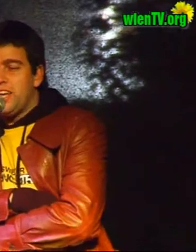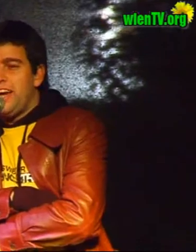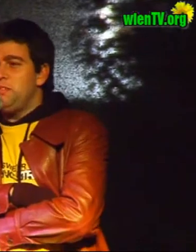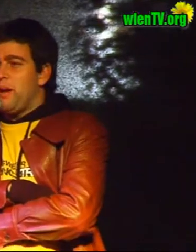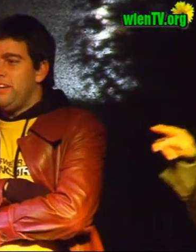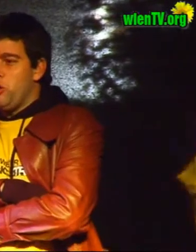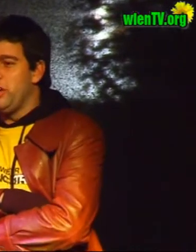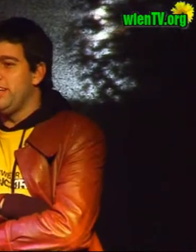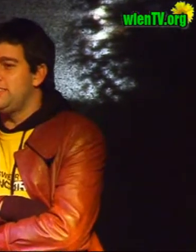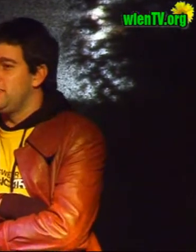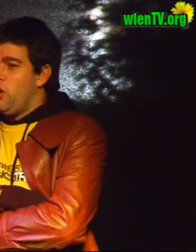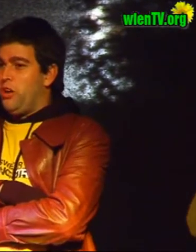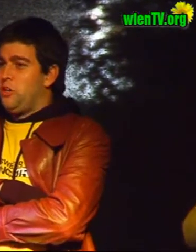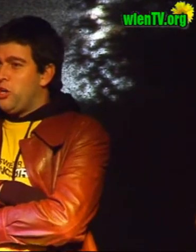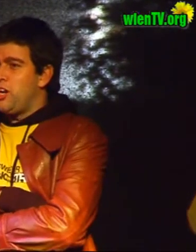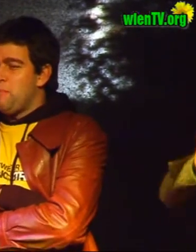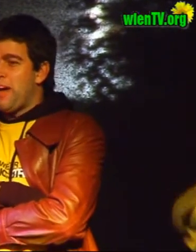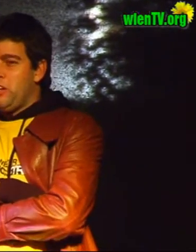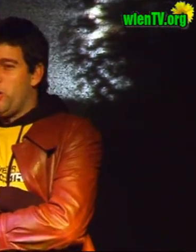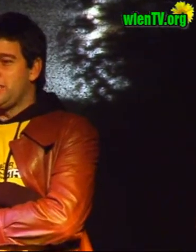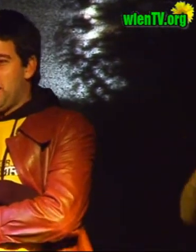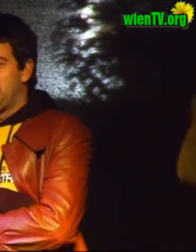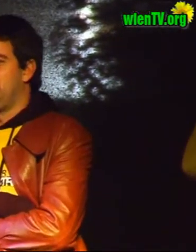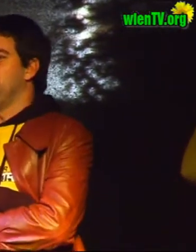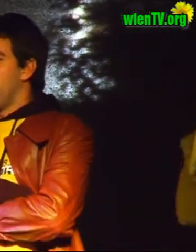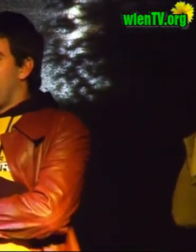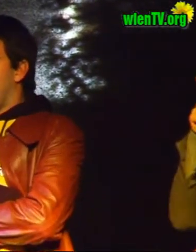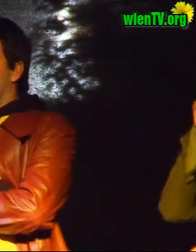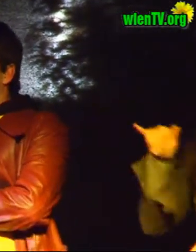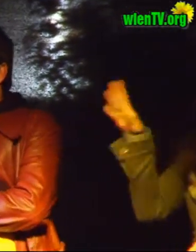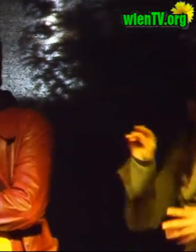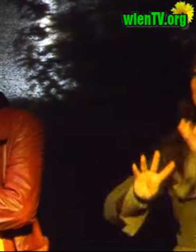In Österreich brennen die Unis und in Deutschland brennen die Unis mit.